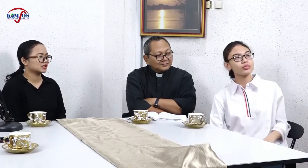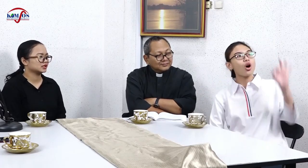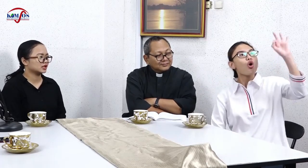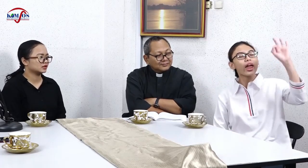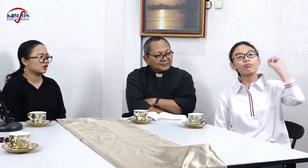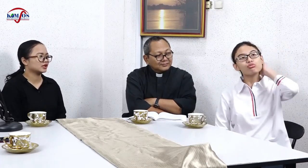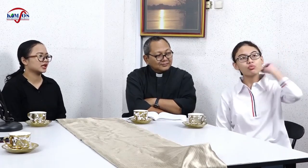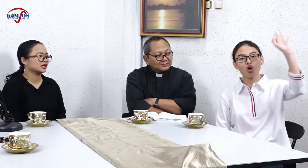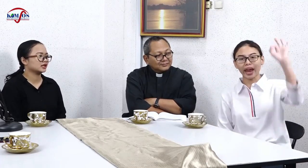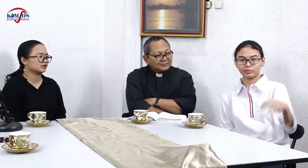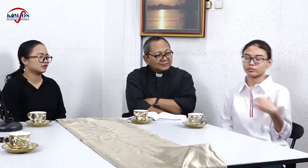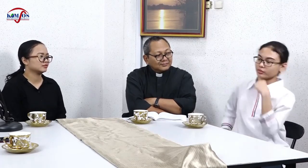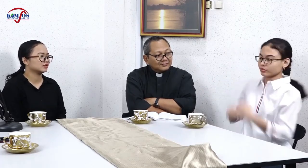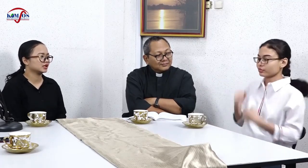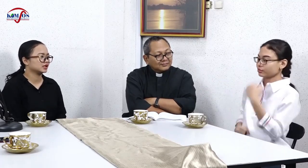saya